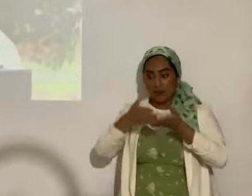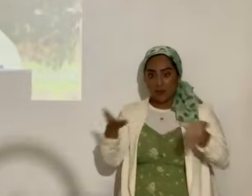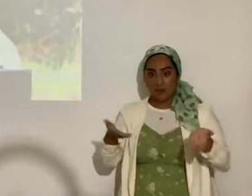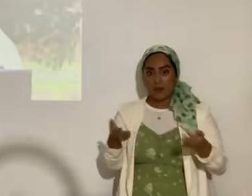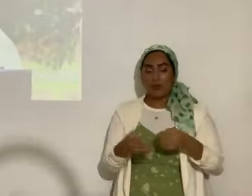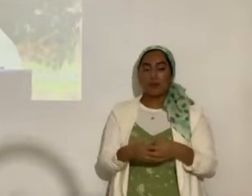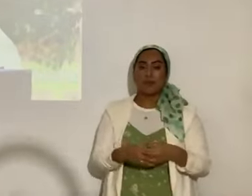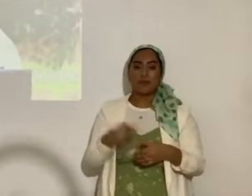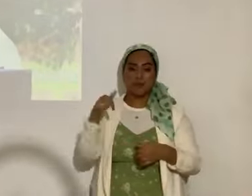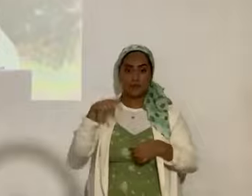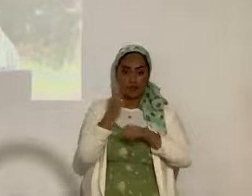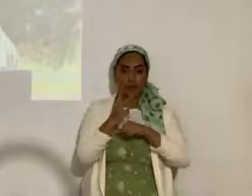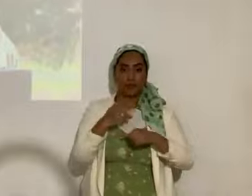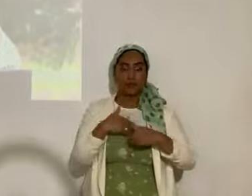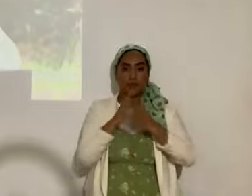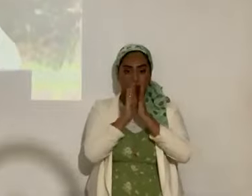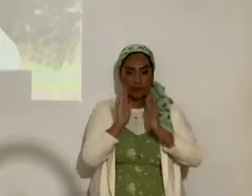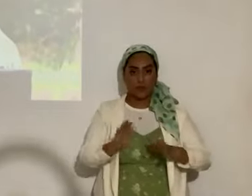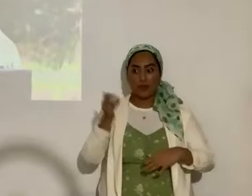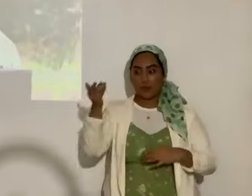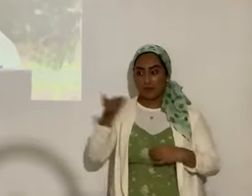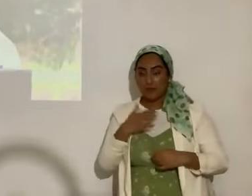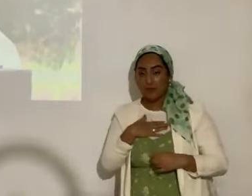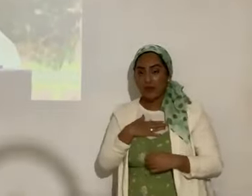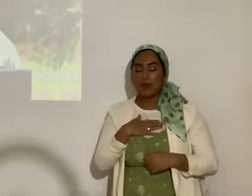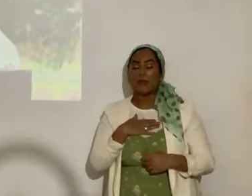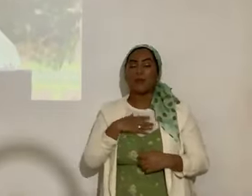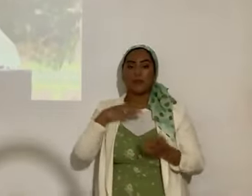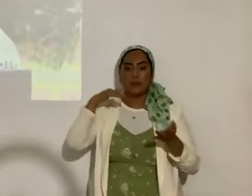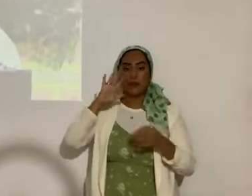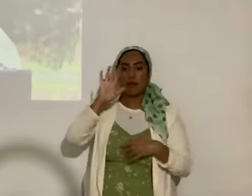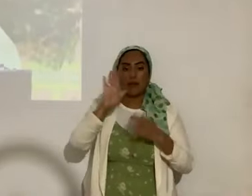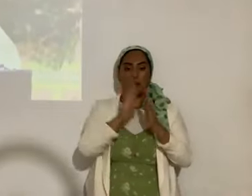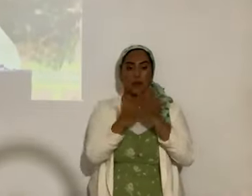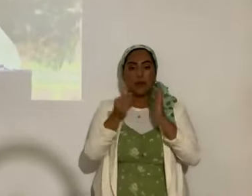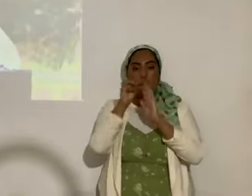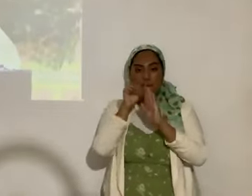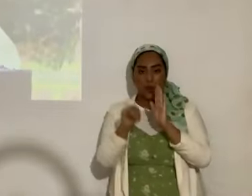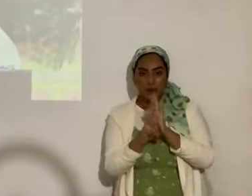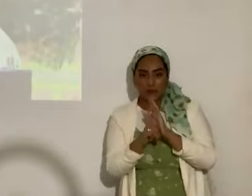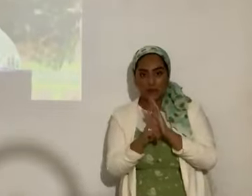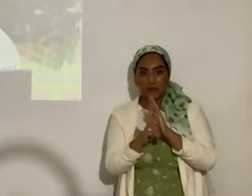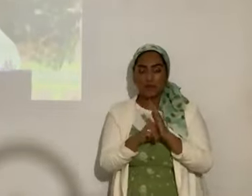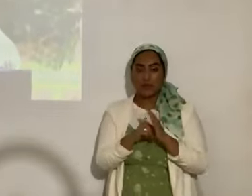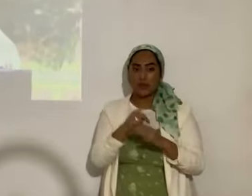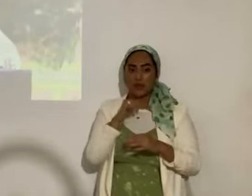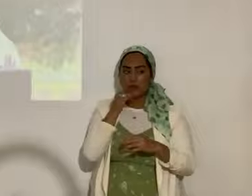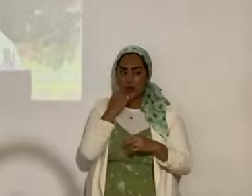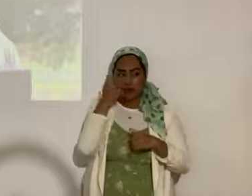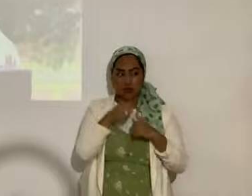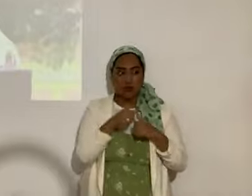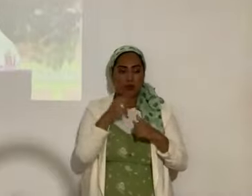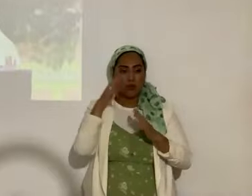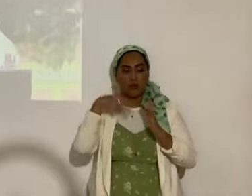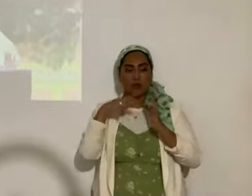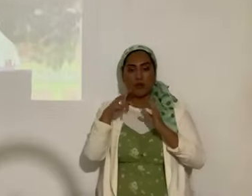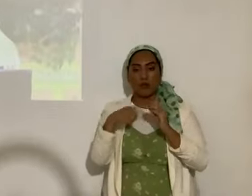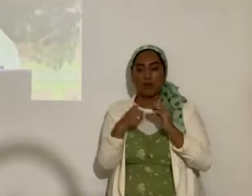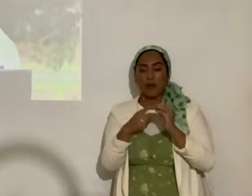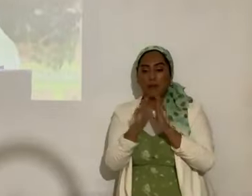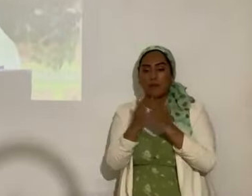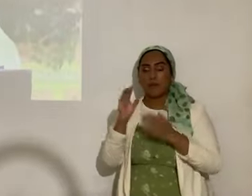en esta congregación me invitaron y estaban estudiando los cinco libros de Moisés si no mal recuerdo llegué cuando estaban haciendo